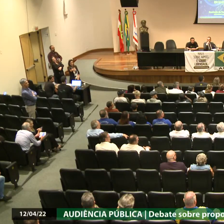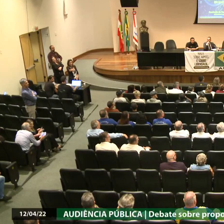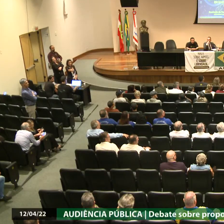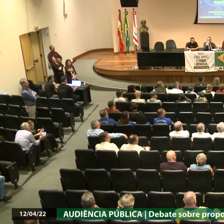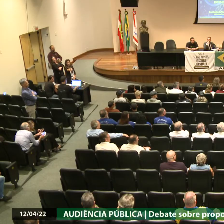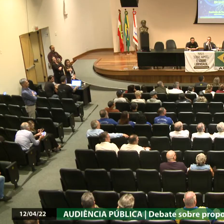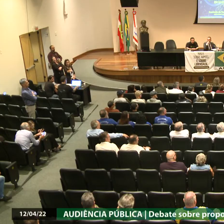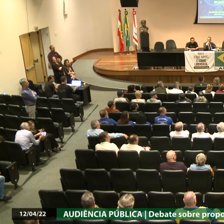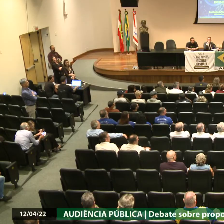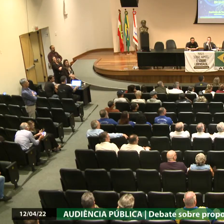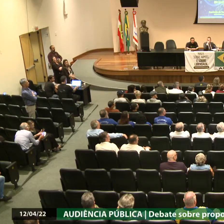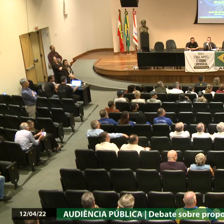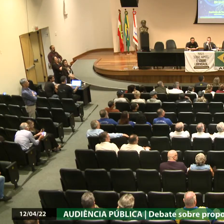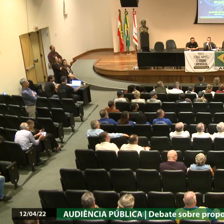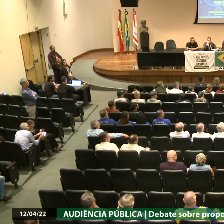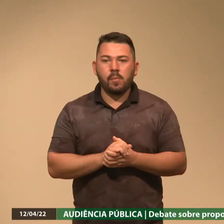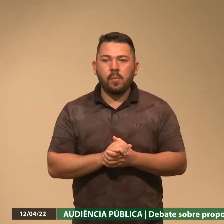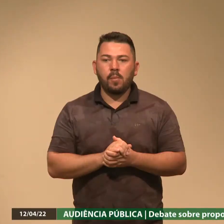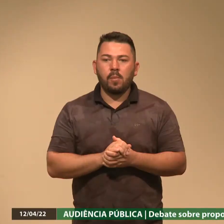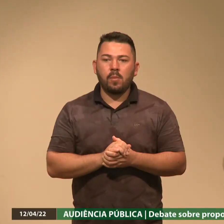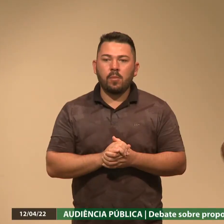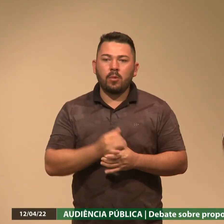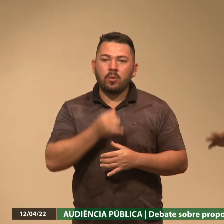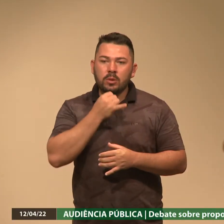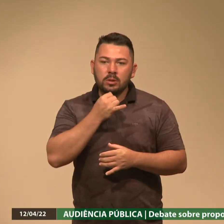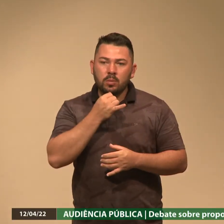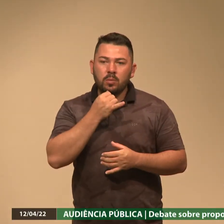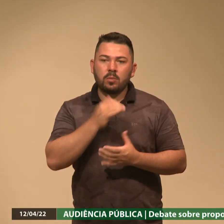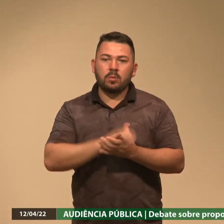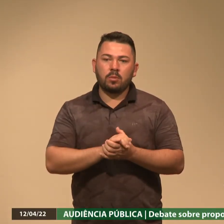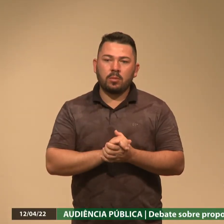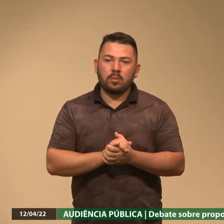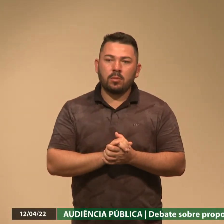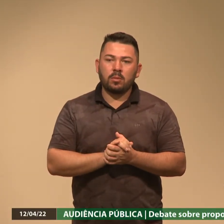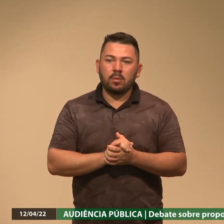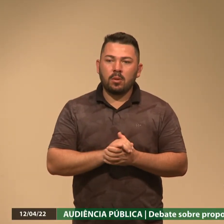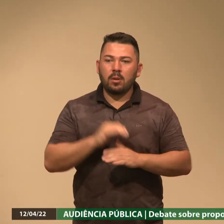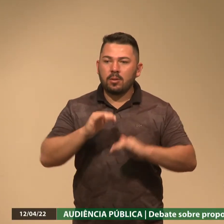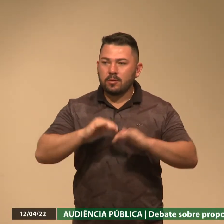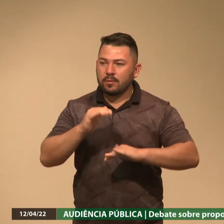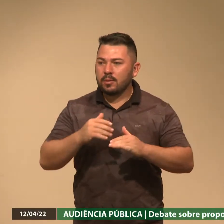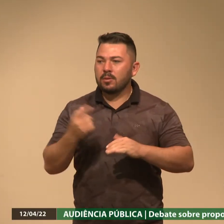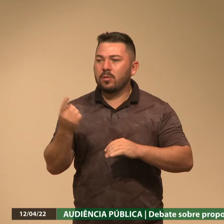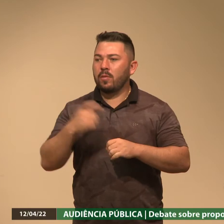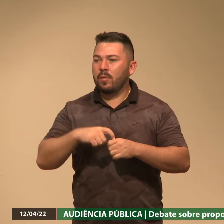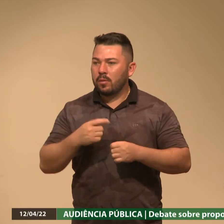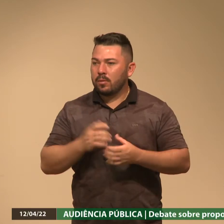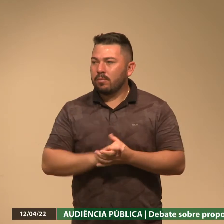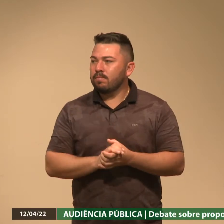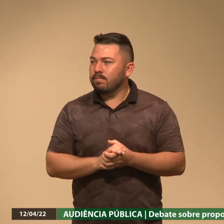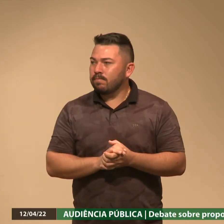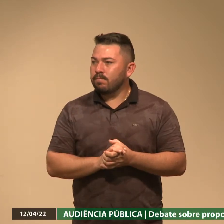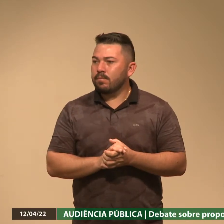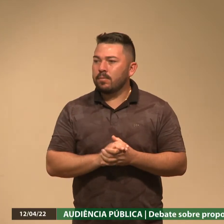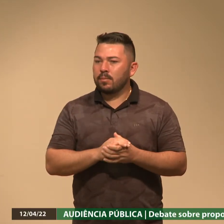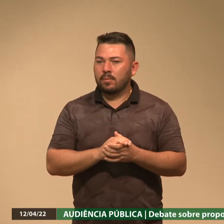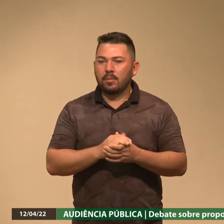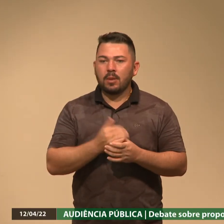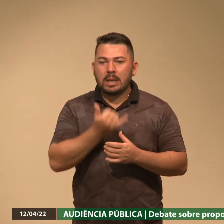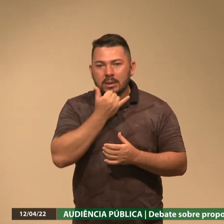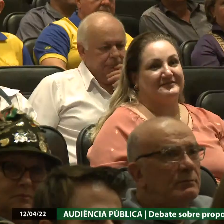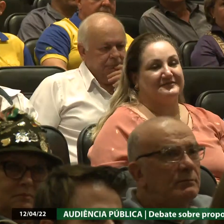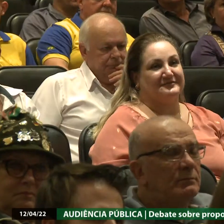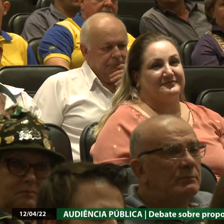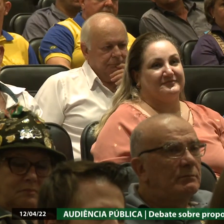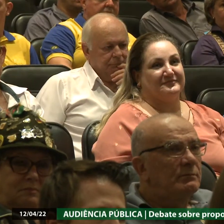embora ele falou Lima o exemplo arrasta uma ordem faz com que ela se cumpra mas o exemplo arrasta nós temos que dar exemplo para as pessoas